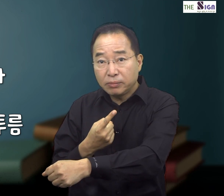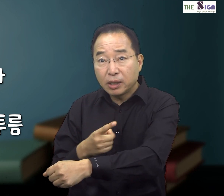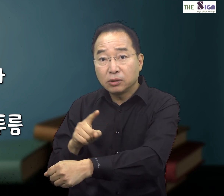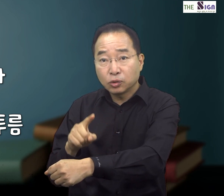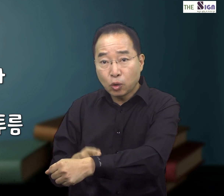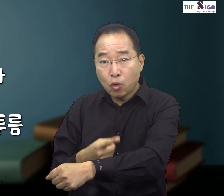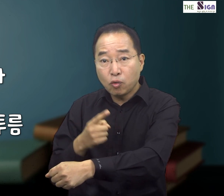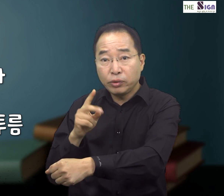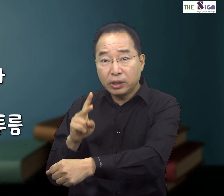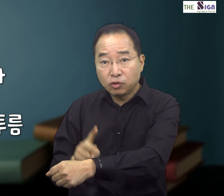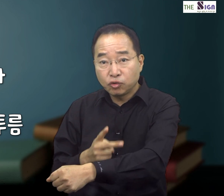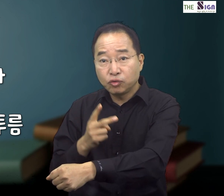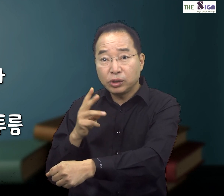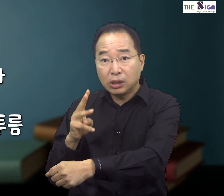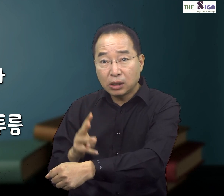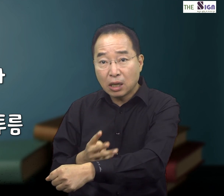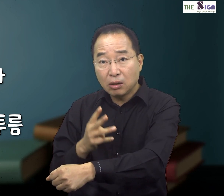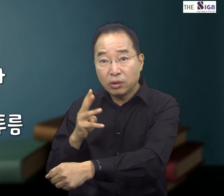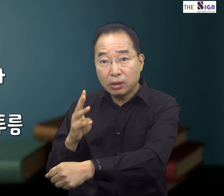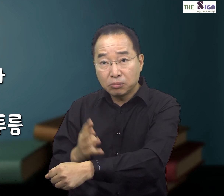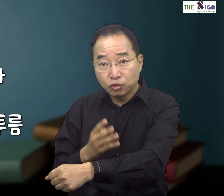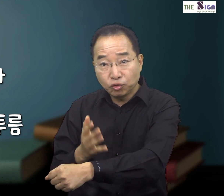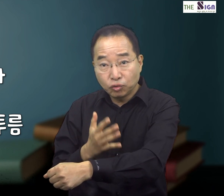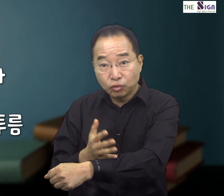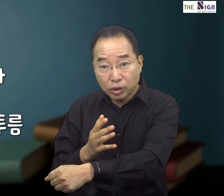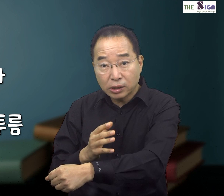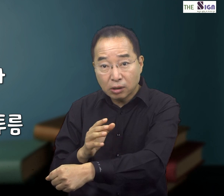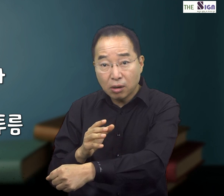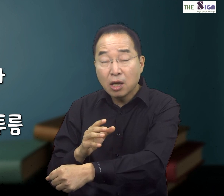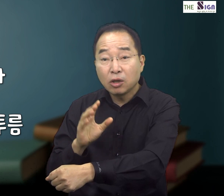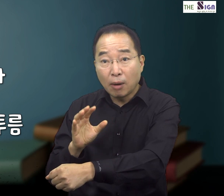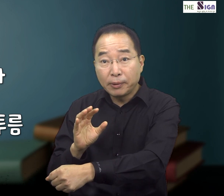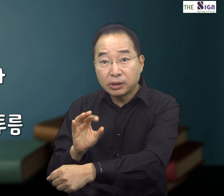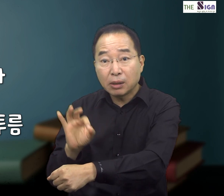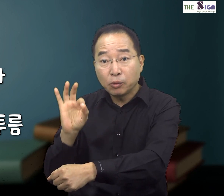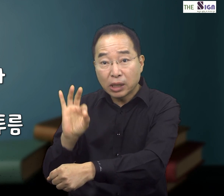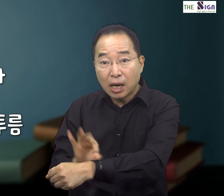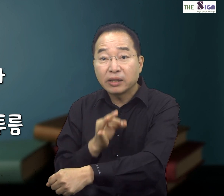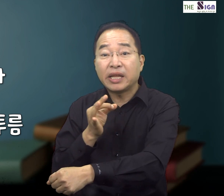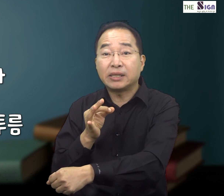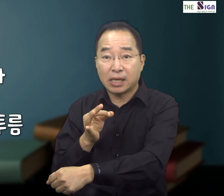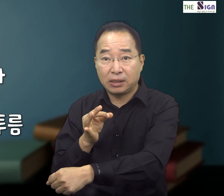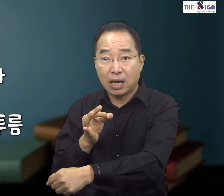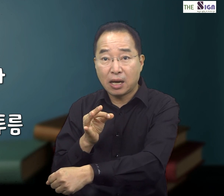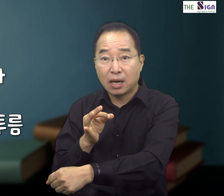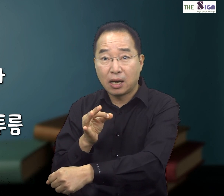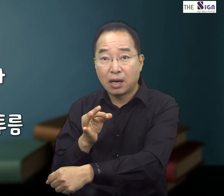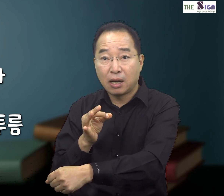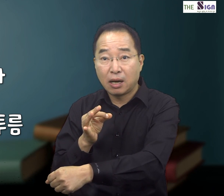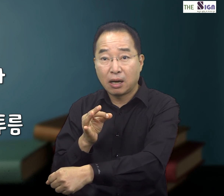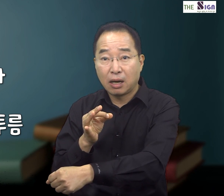올리면 소위, 중위, 대위 쭉 해서 10번째가 뭐다? 대장이다.